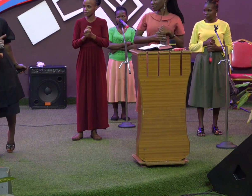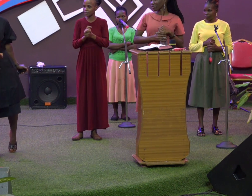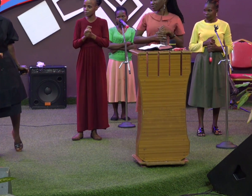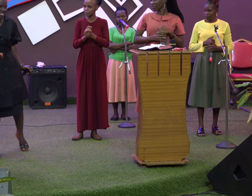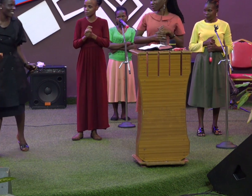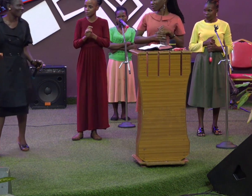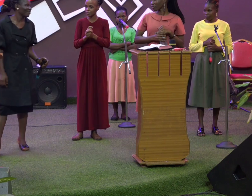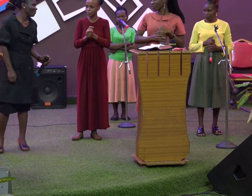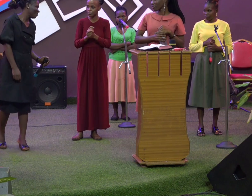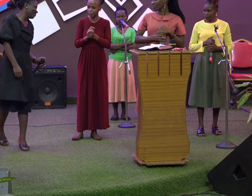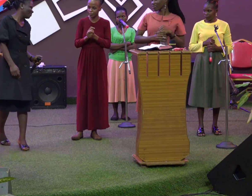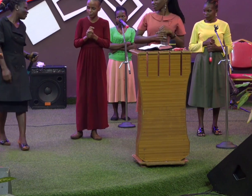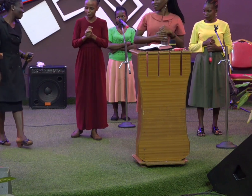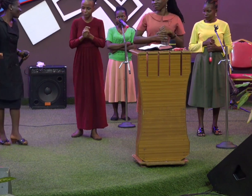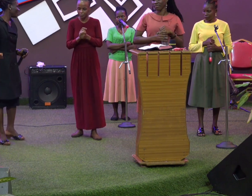Sabo tuolu yimbo lulalakari.